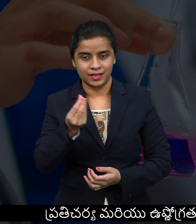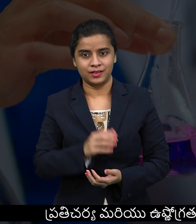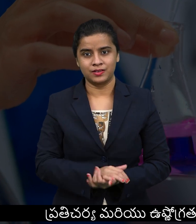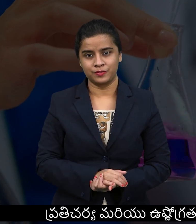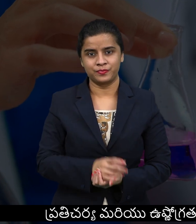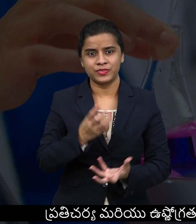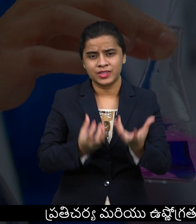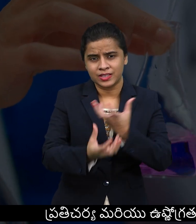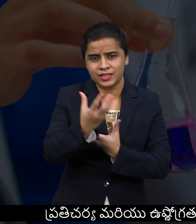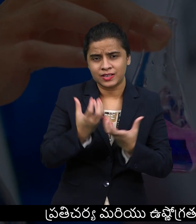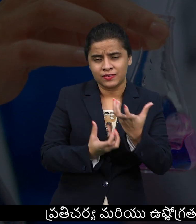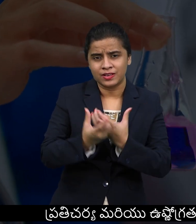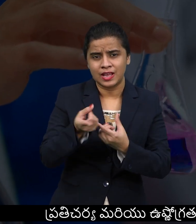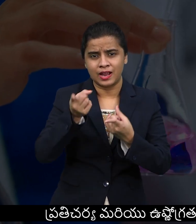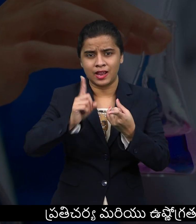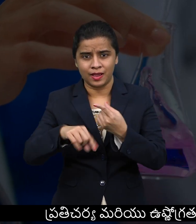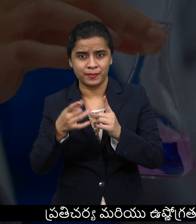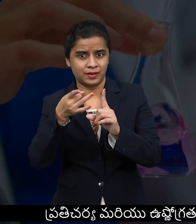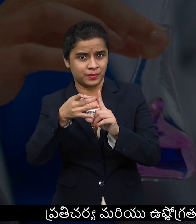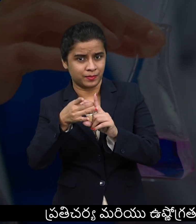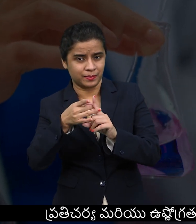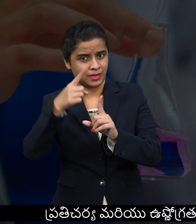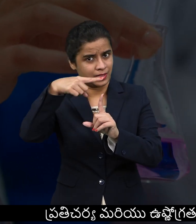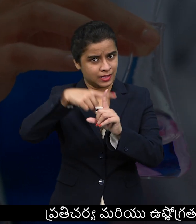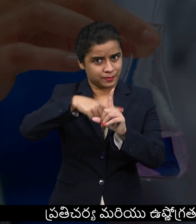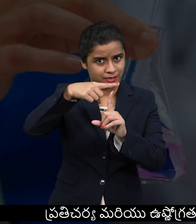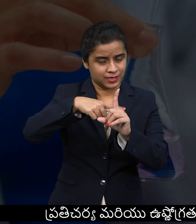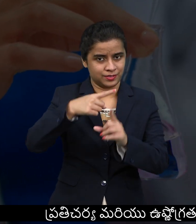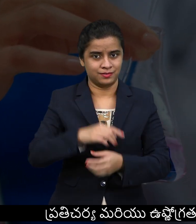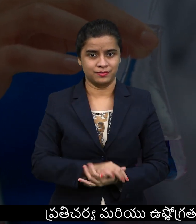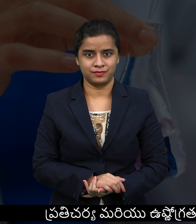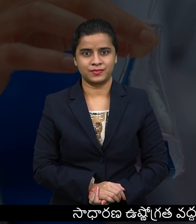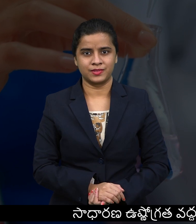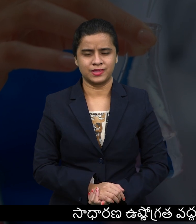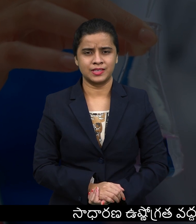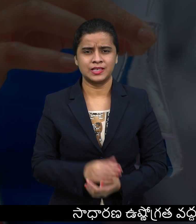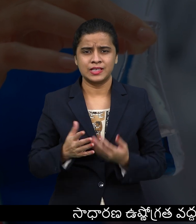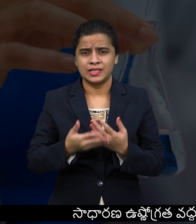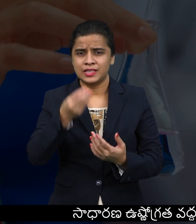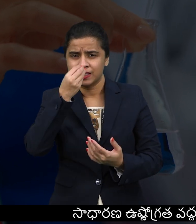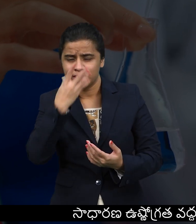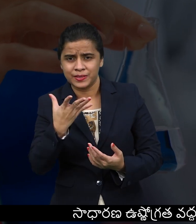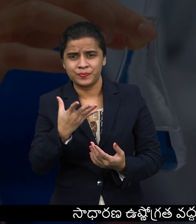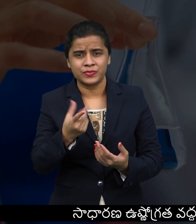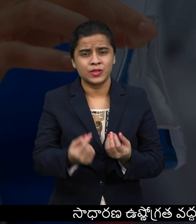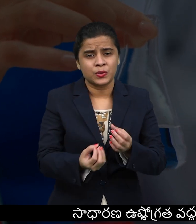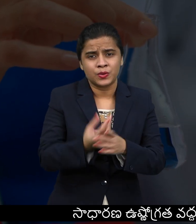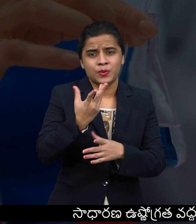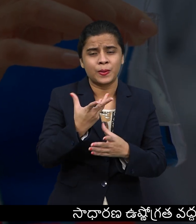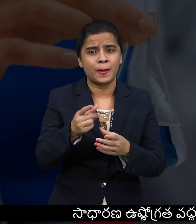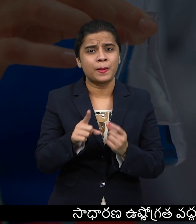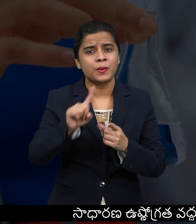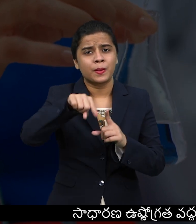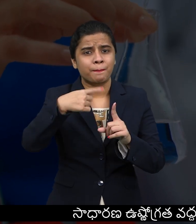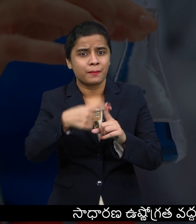ప్రతిచర్య మరియు ఉష్ణోగ్రత ద్వారా కూడా నిర్ణయించబడుతుంది. సాధారణ ఉష్ణోగ్రత వద్ద